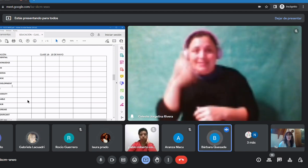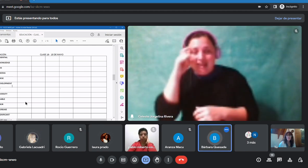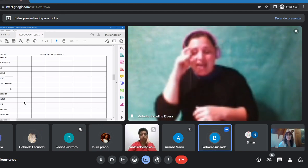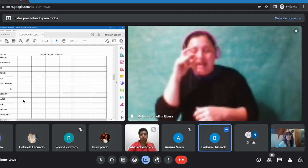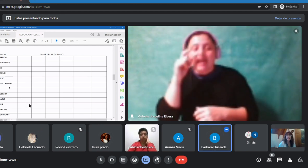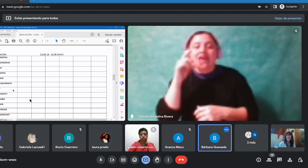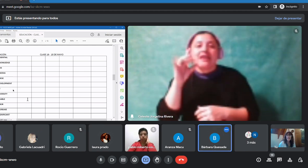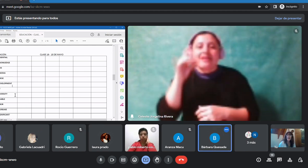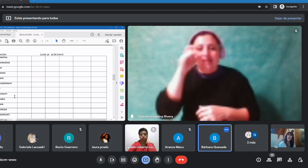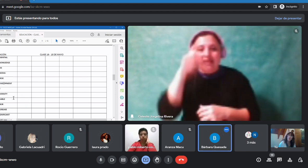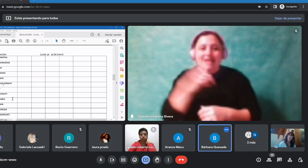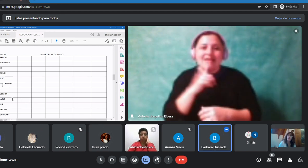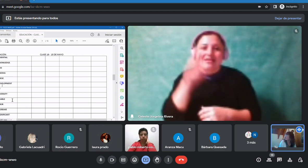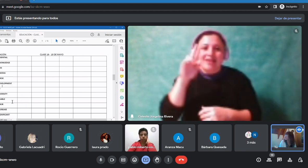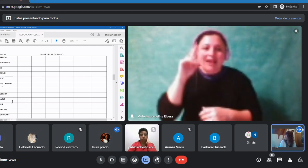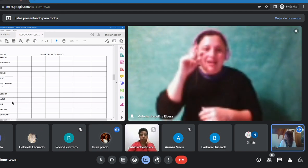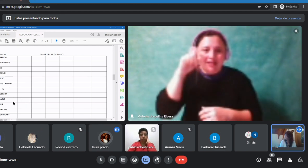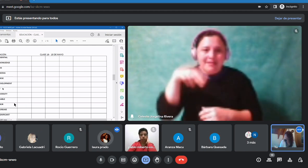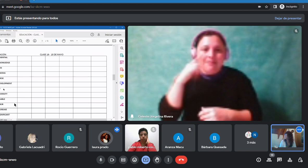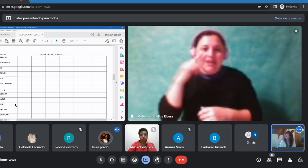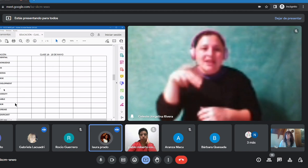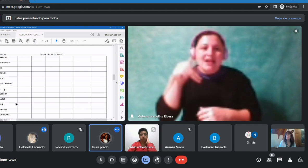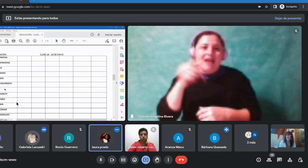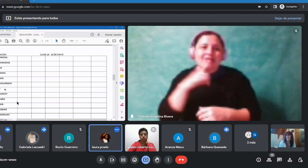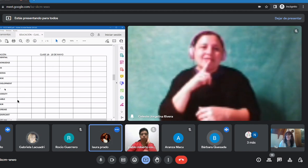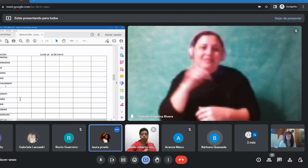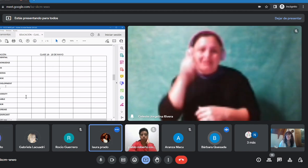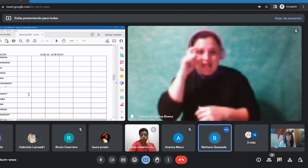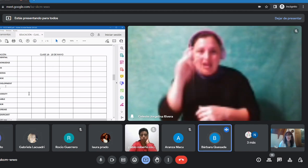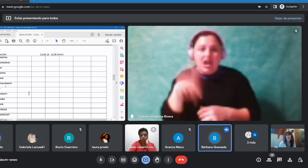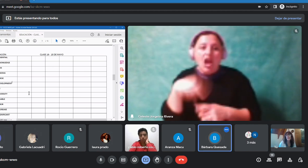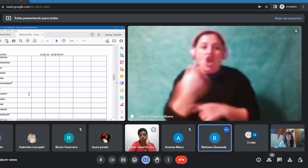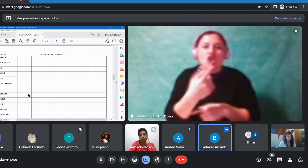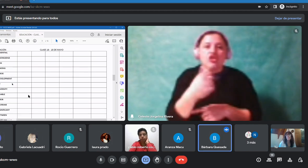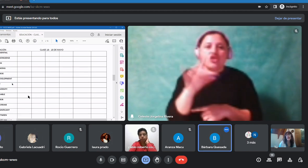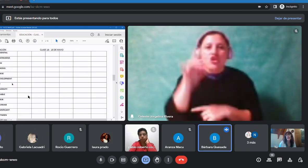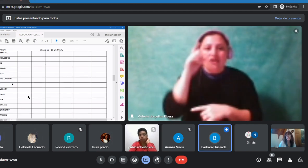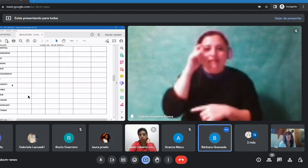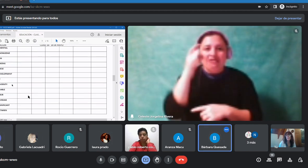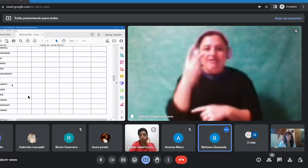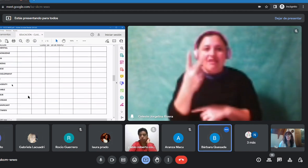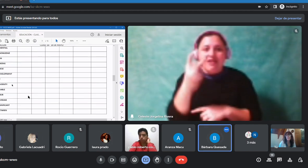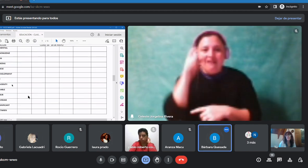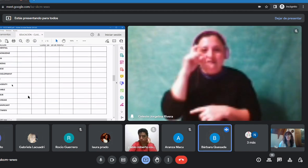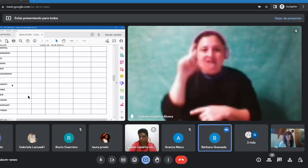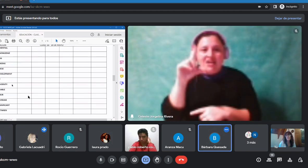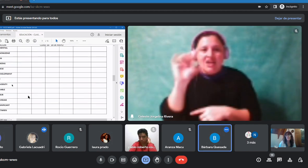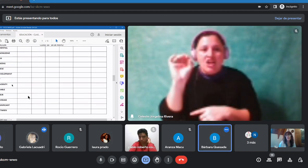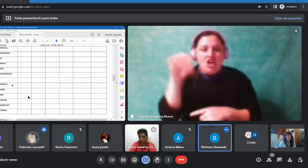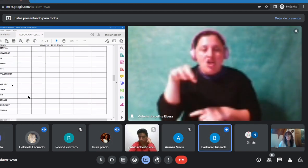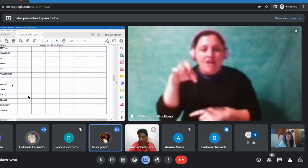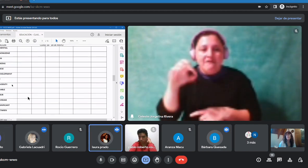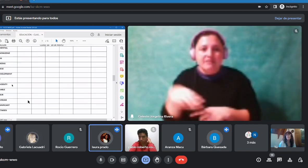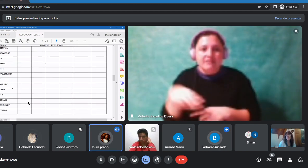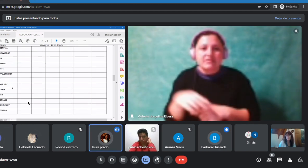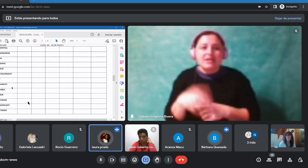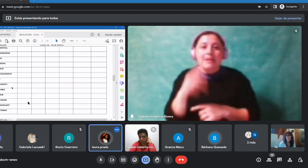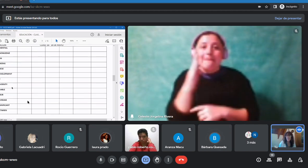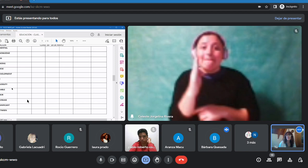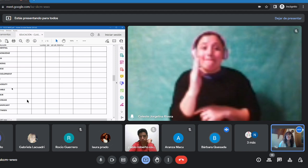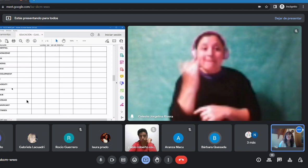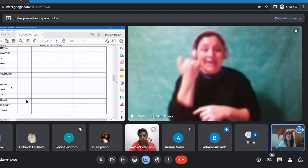Sustantivo. ¿Se le agrega algo al verbo? Ment. Ment. Bien. By. Preposición.